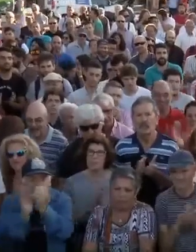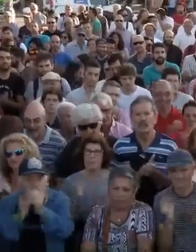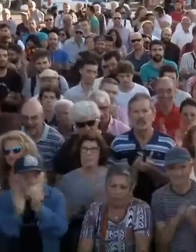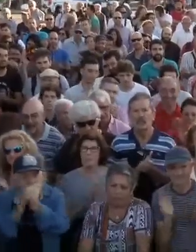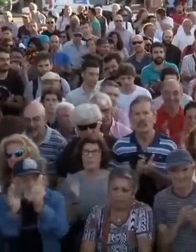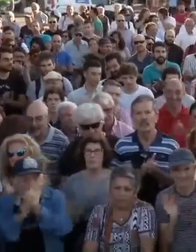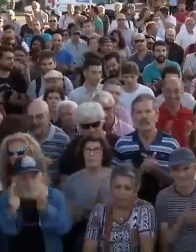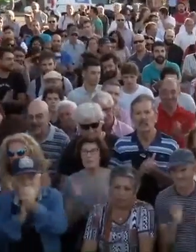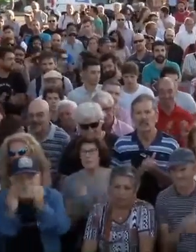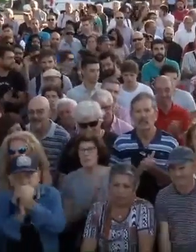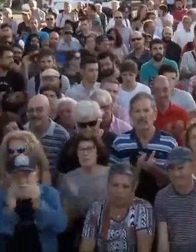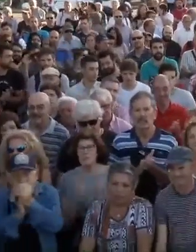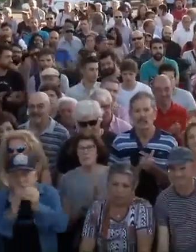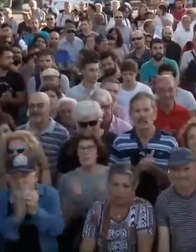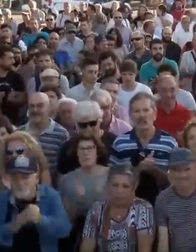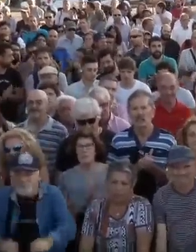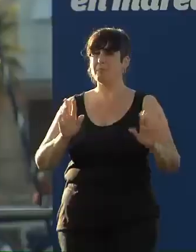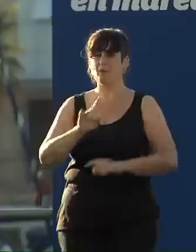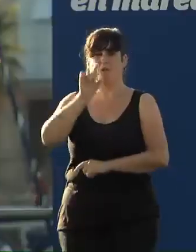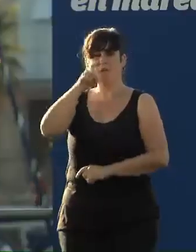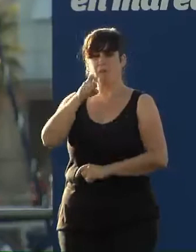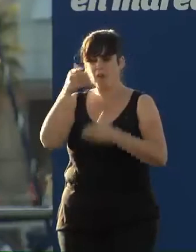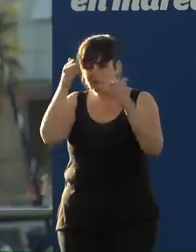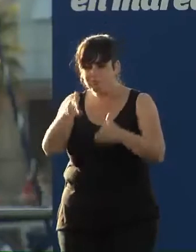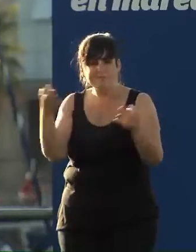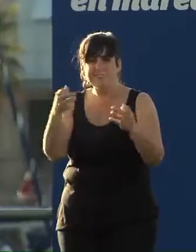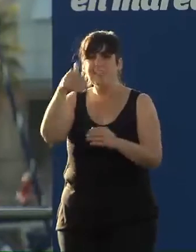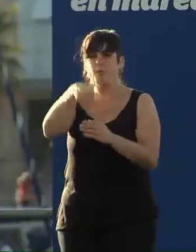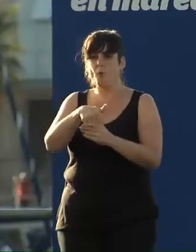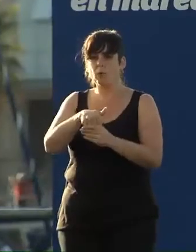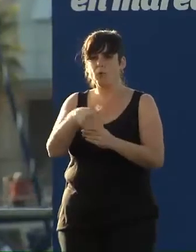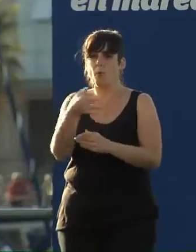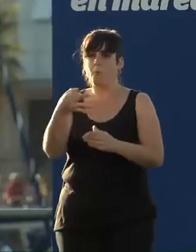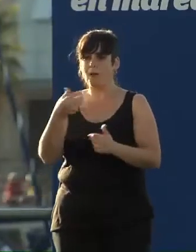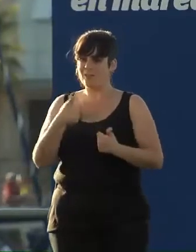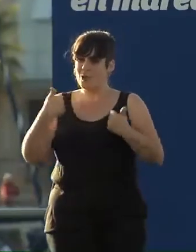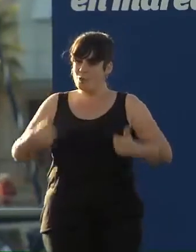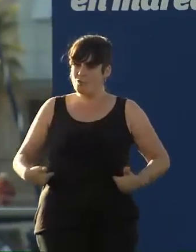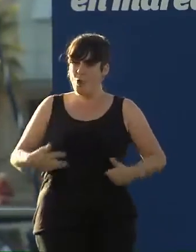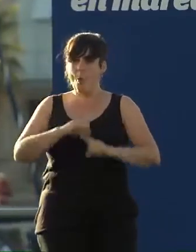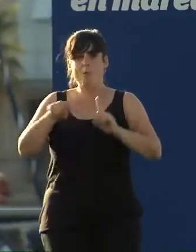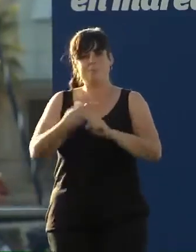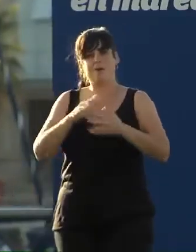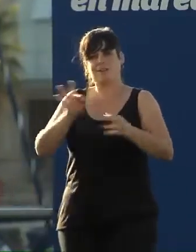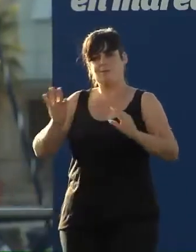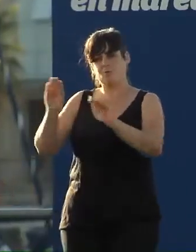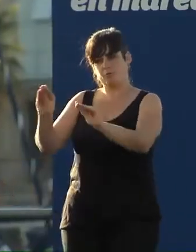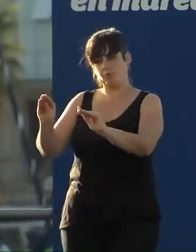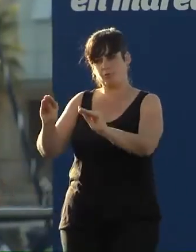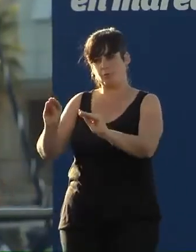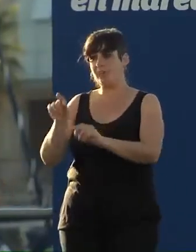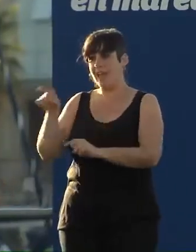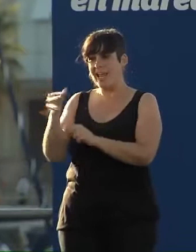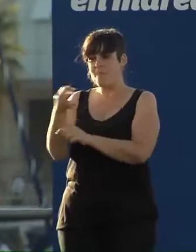popular pero a feijó solan votos solo importa é y suas amizades solo importa él y a